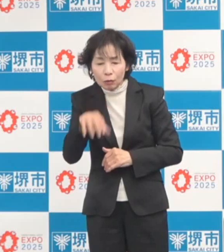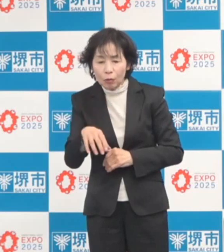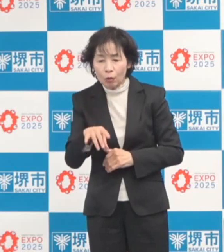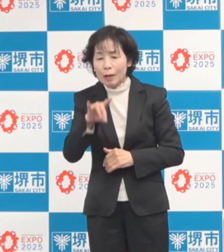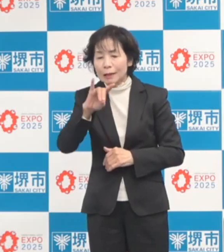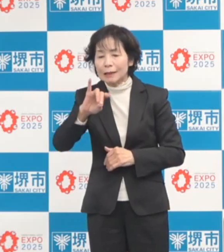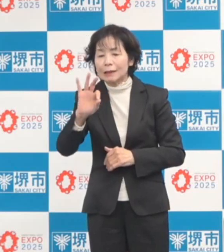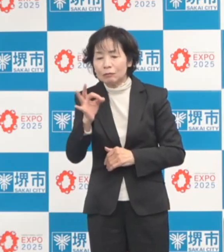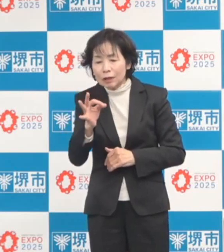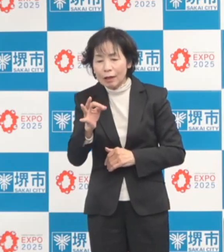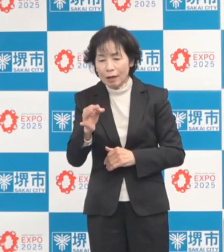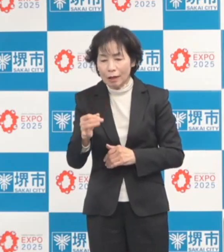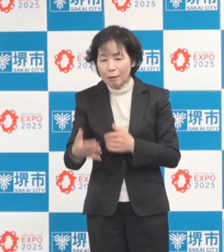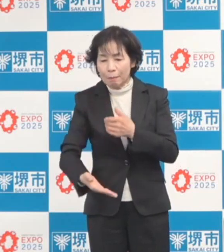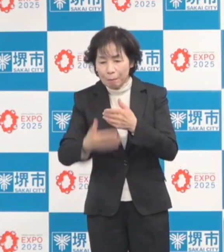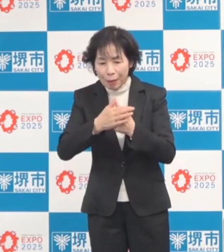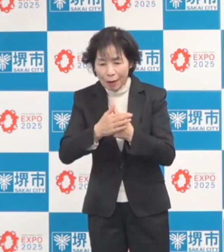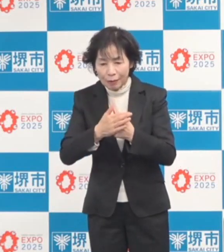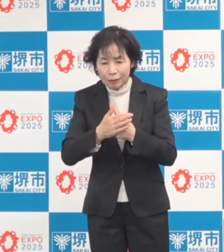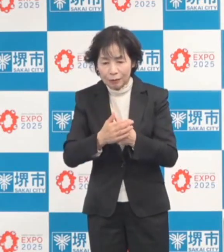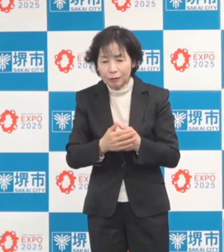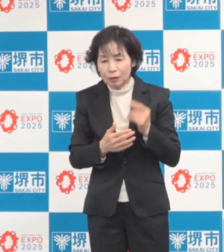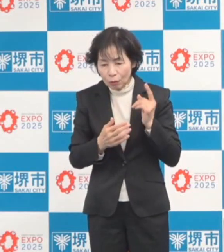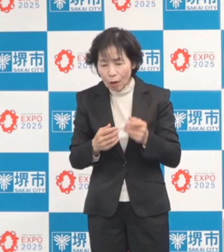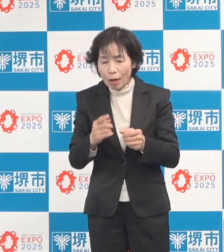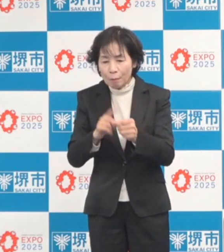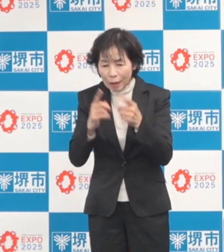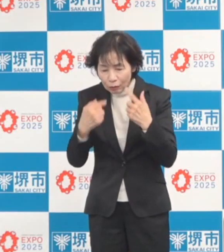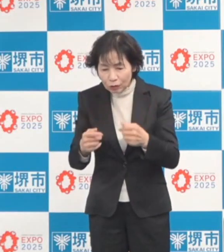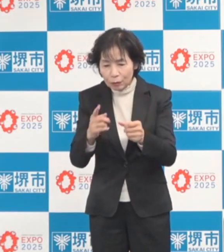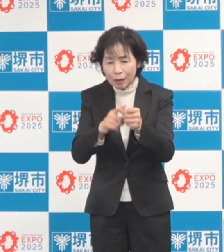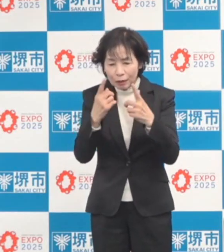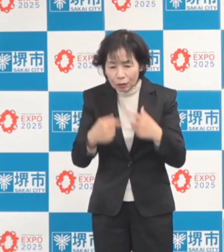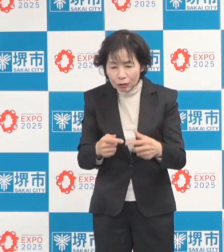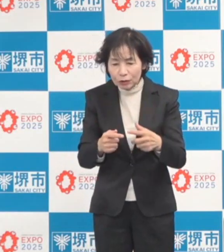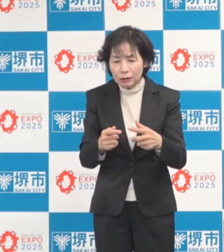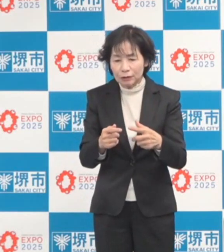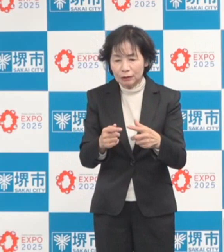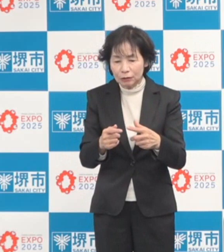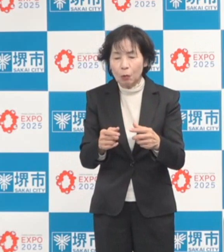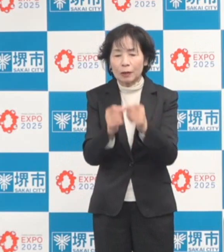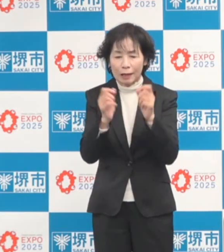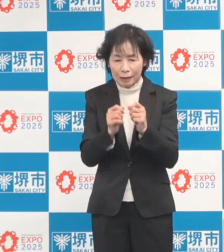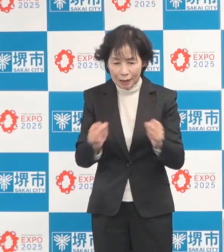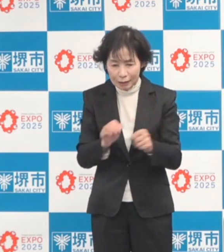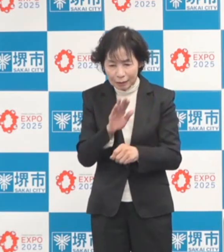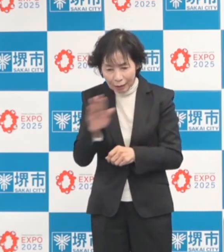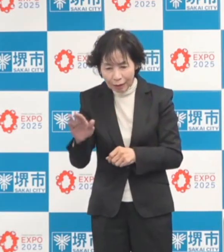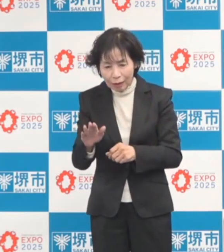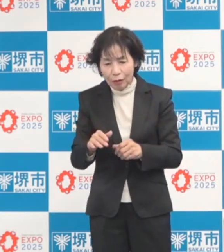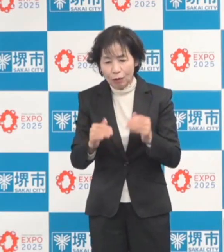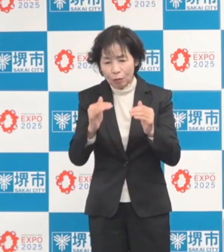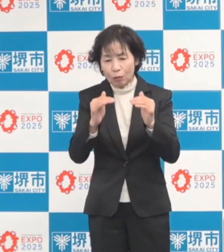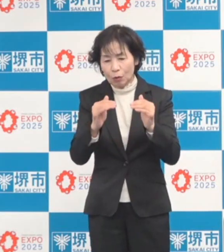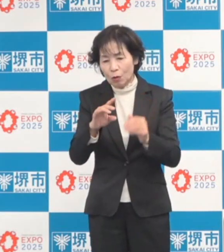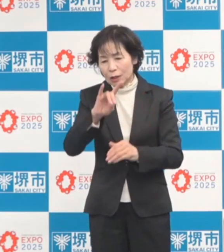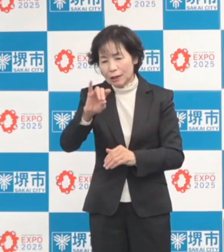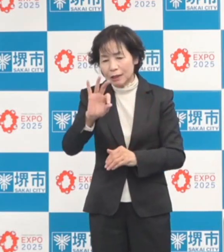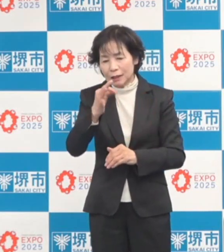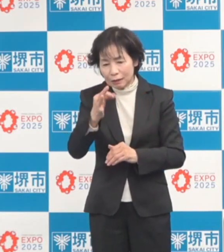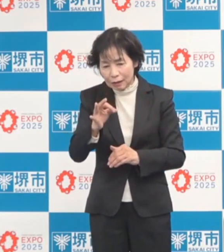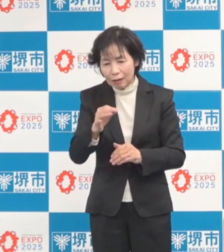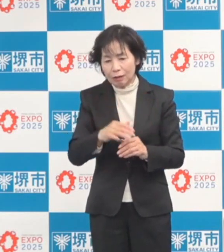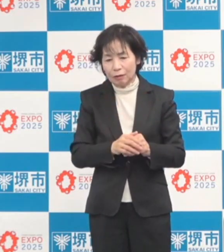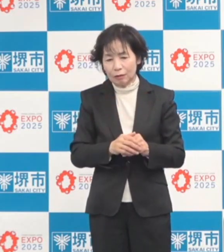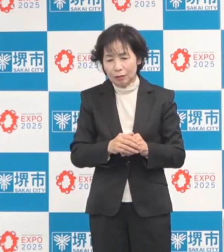補う必要があるということで、この毎年毎年を反映した結果、この基金がぐぐっともともと予定したところ